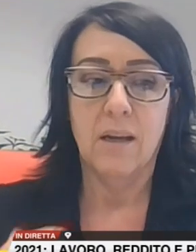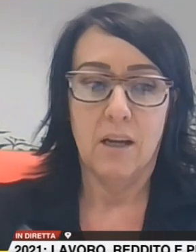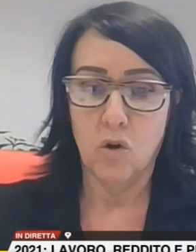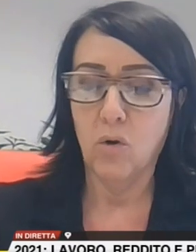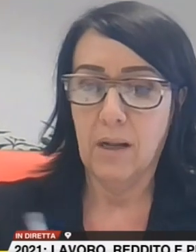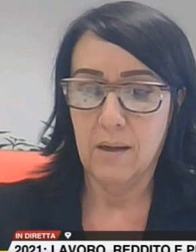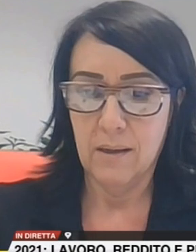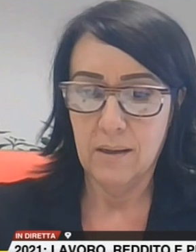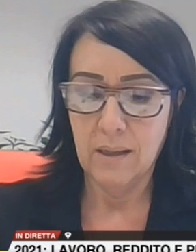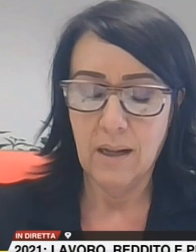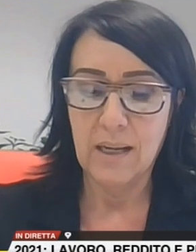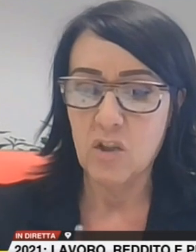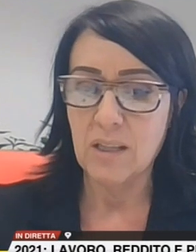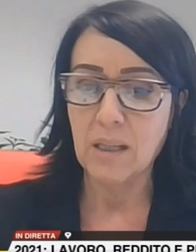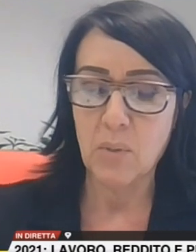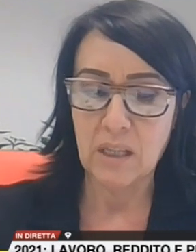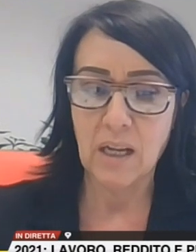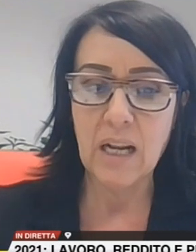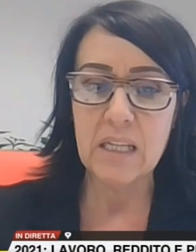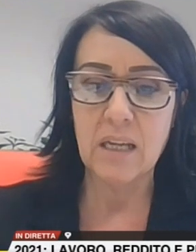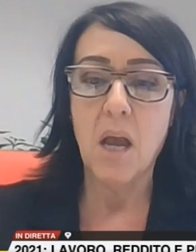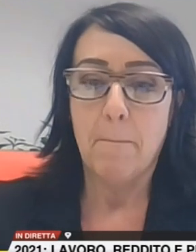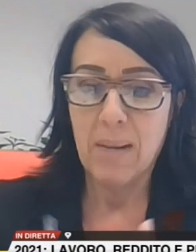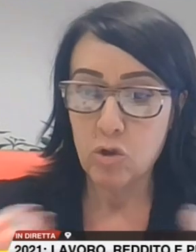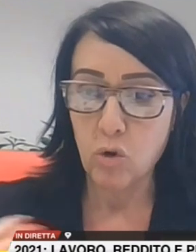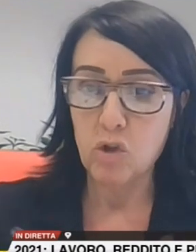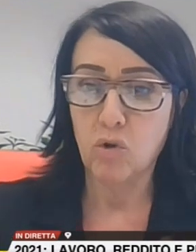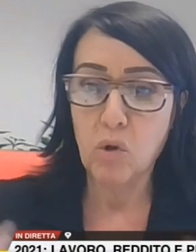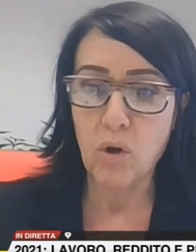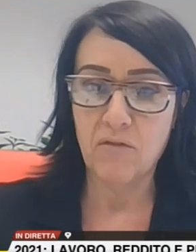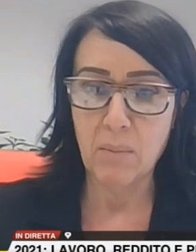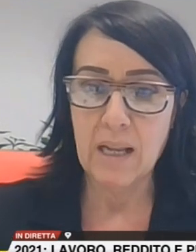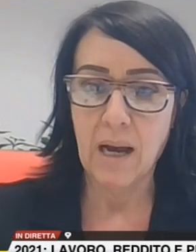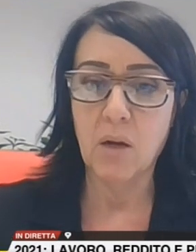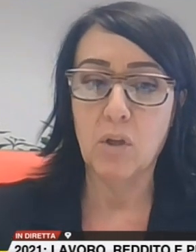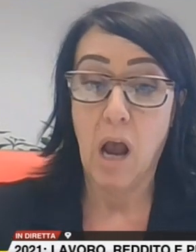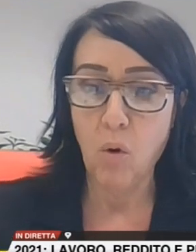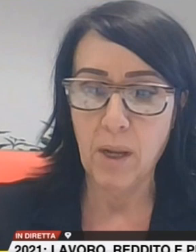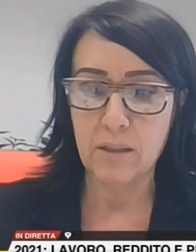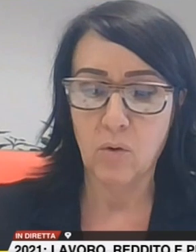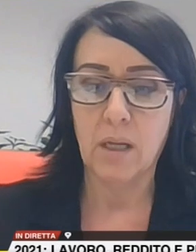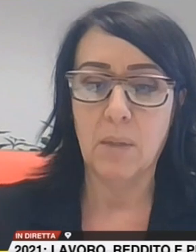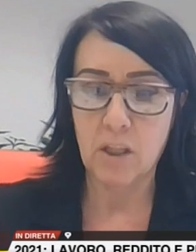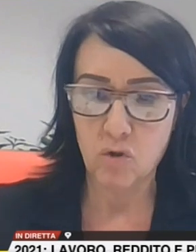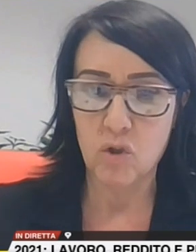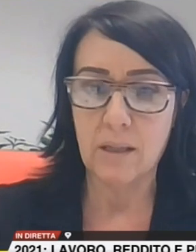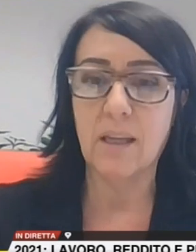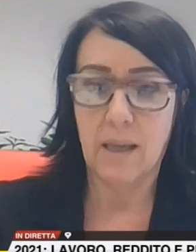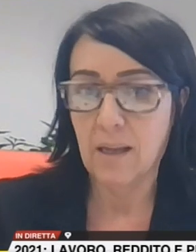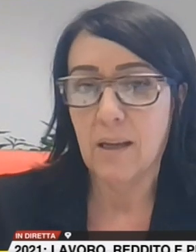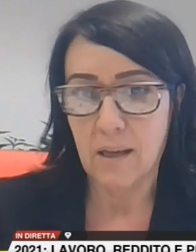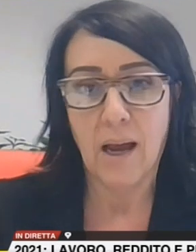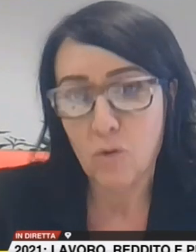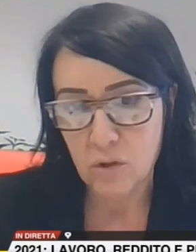erogati con la necessità di presentare l'ISE, maggiori sono i nuclei familiari, quindi aumentano chiaramente i soggetti